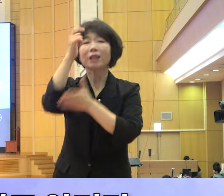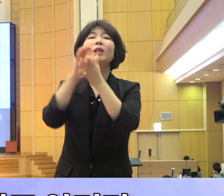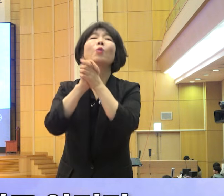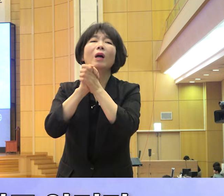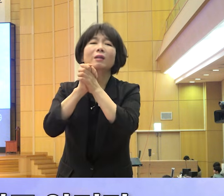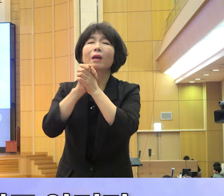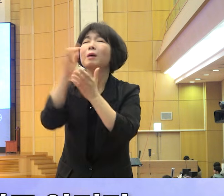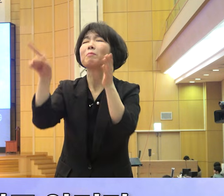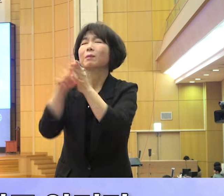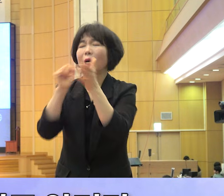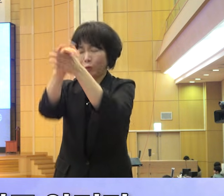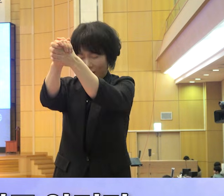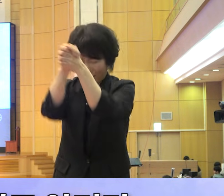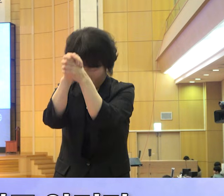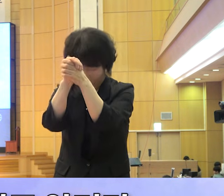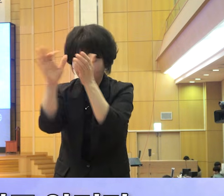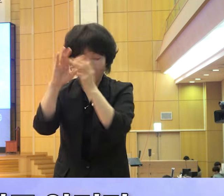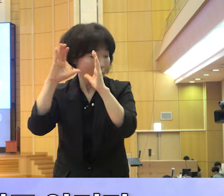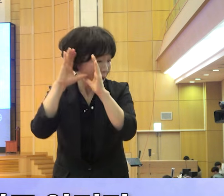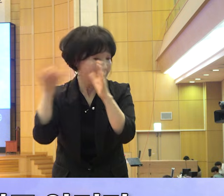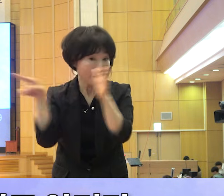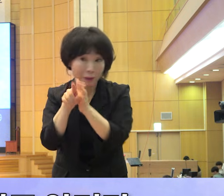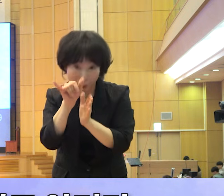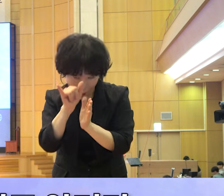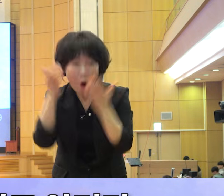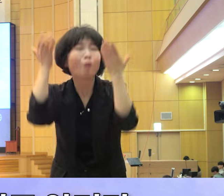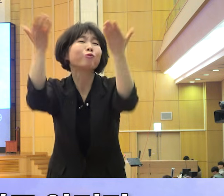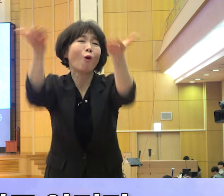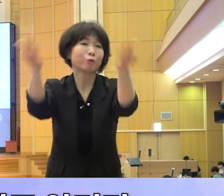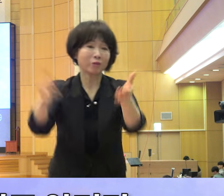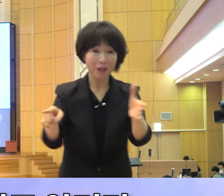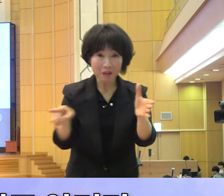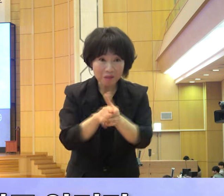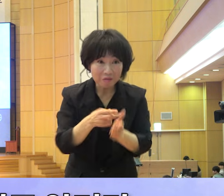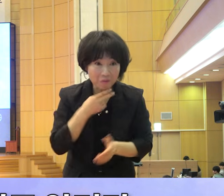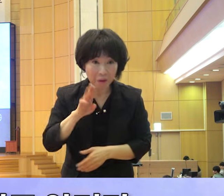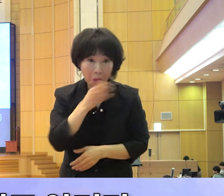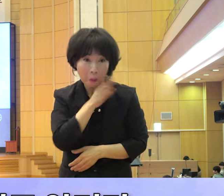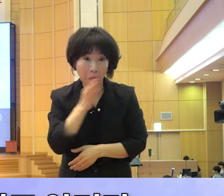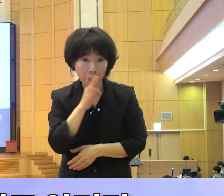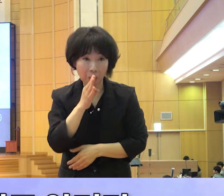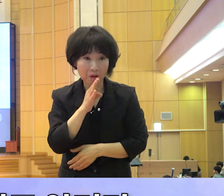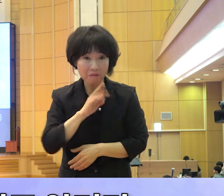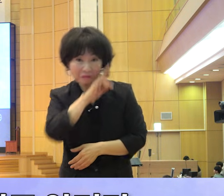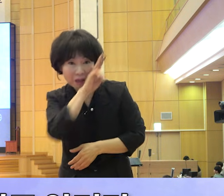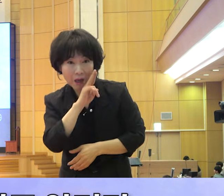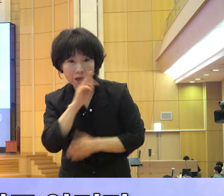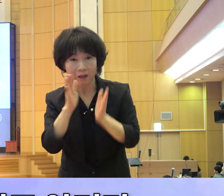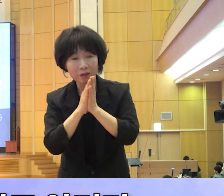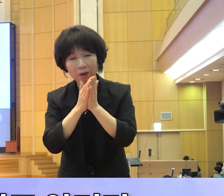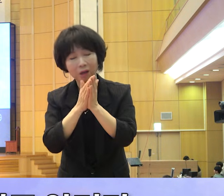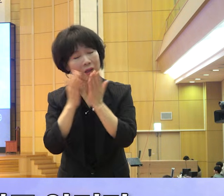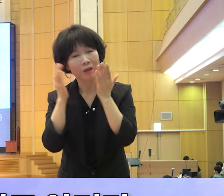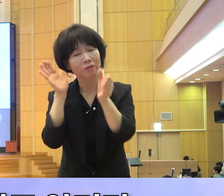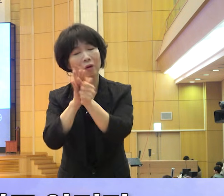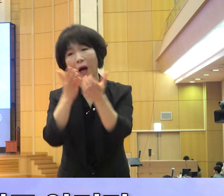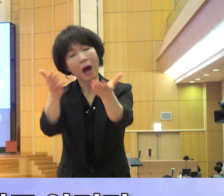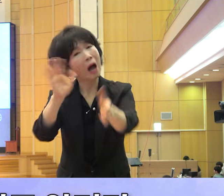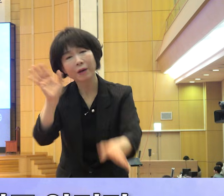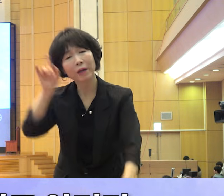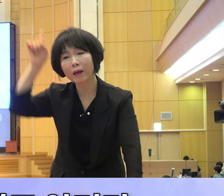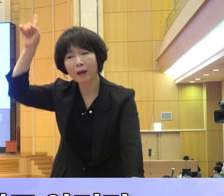기도해야 주님이 주시지, 믿음 없는 기도는 기도 백날 해봐야